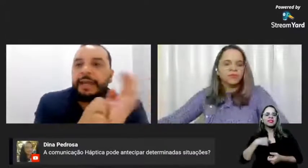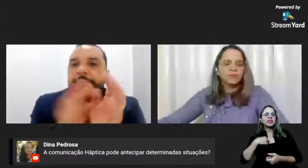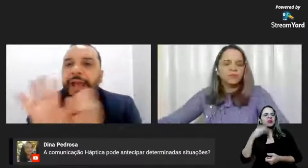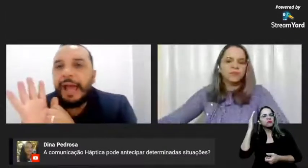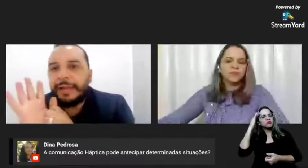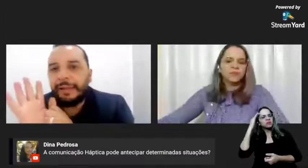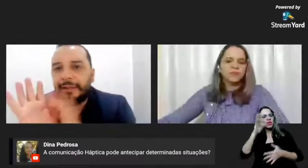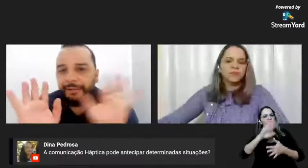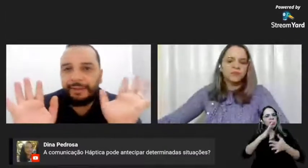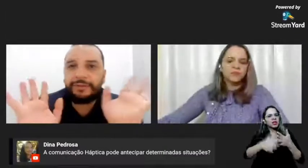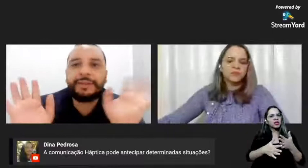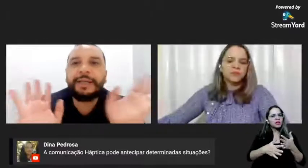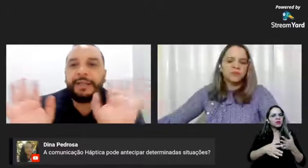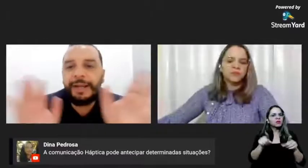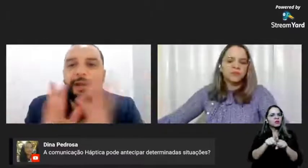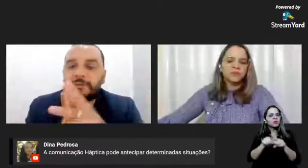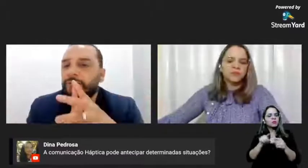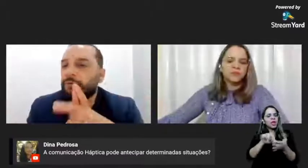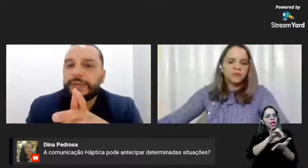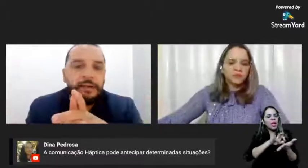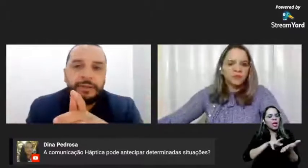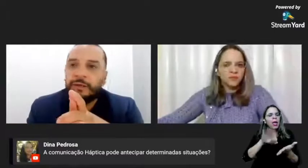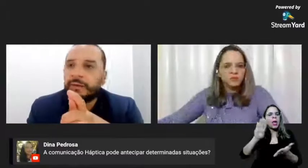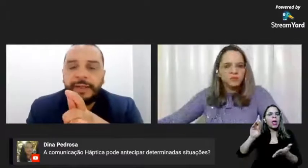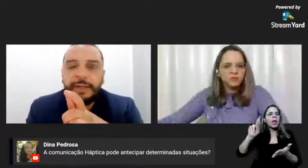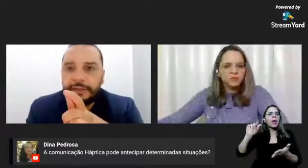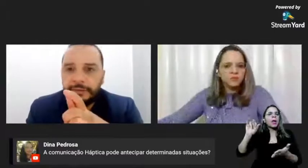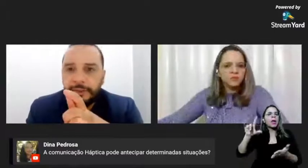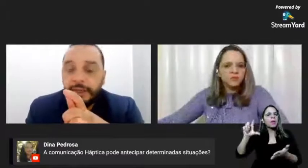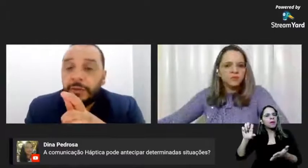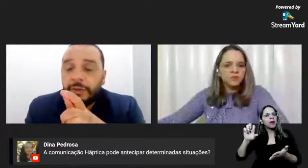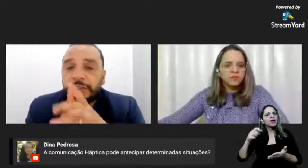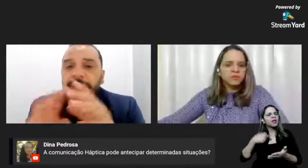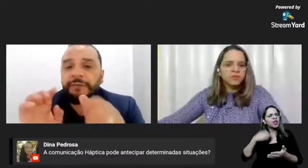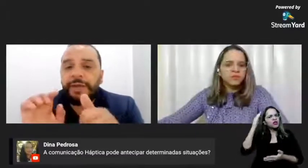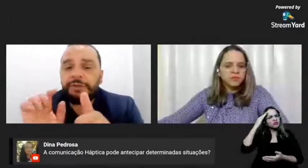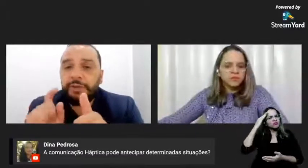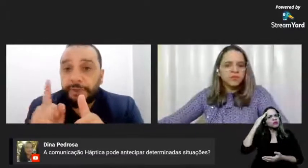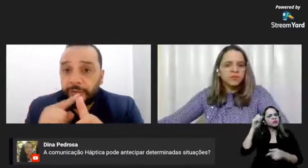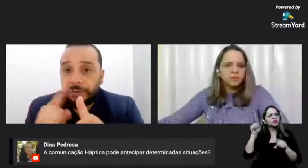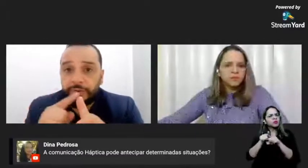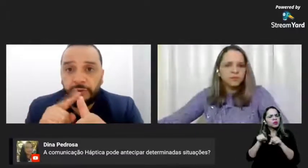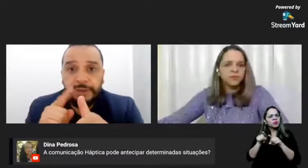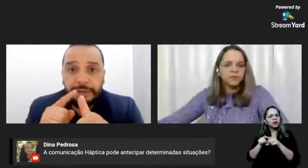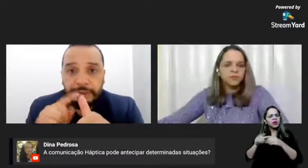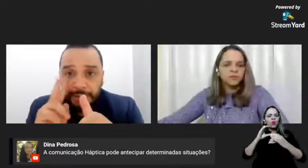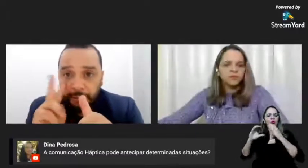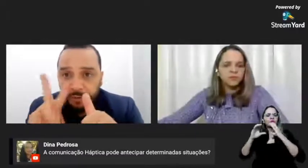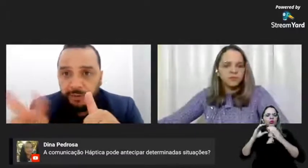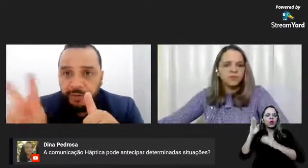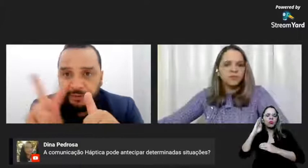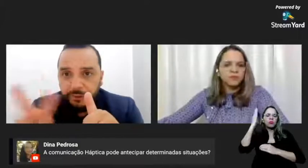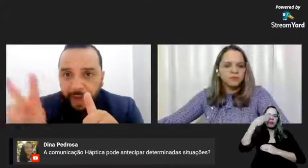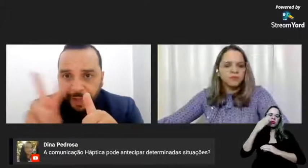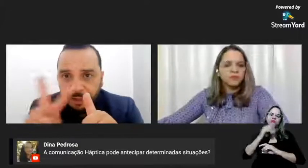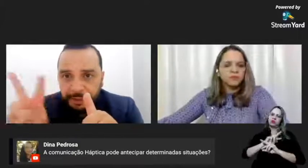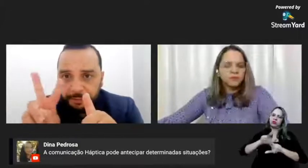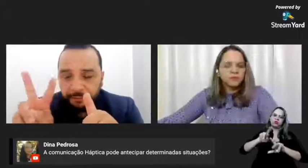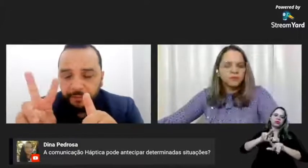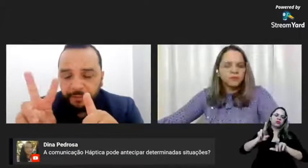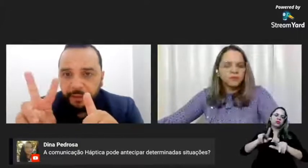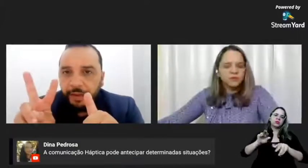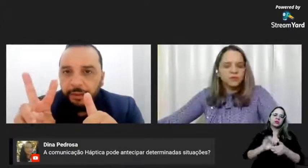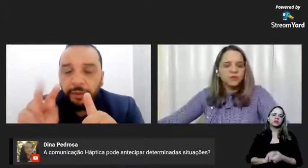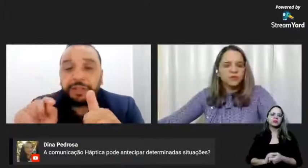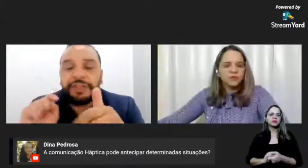e sei Braille, eu sei trabalhar com surdo cego. Não, não é isso. Quando a gente está falando de pessoas surdas, são pessoas